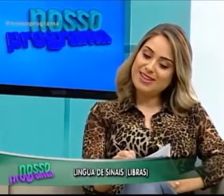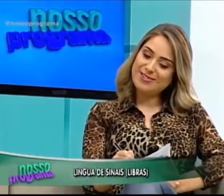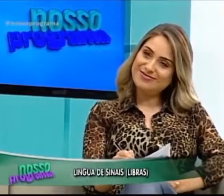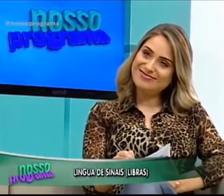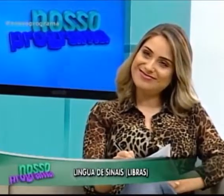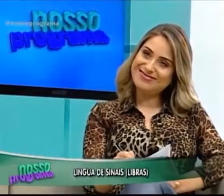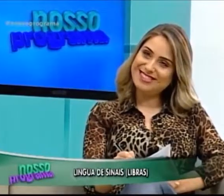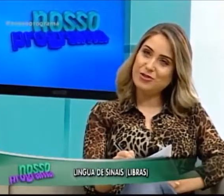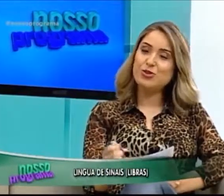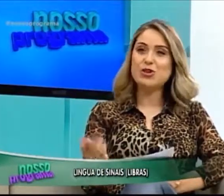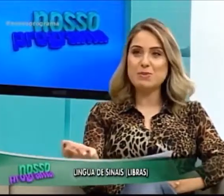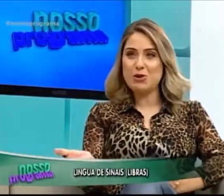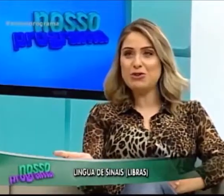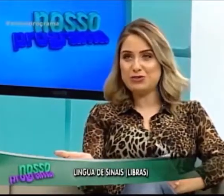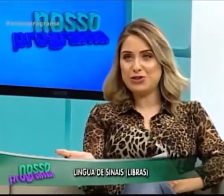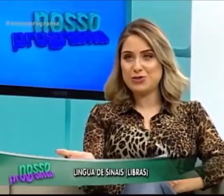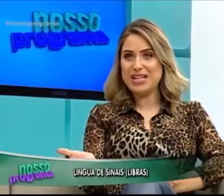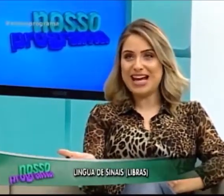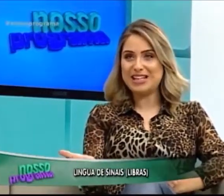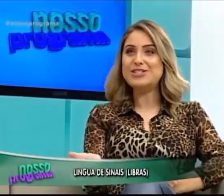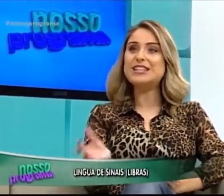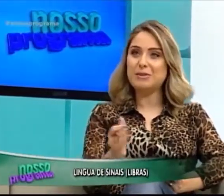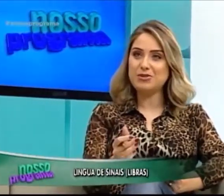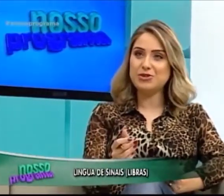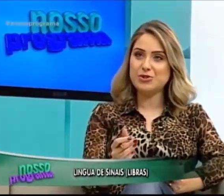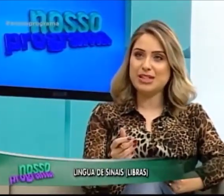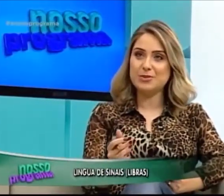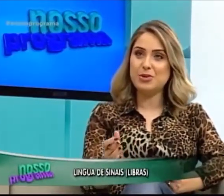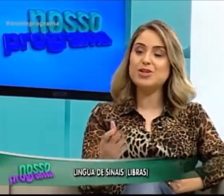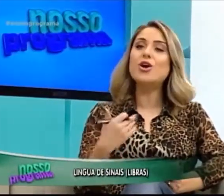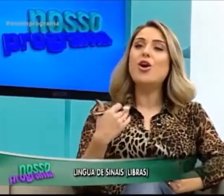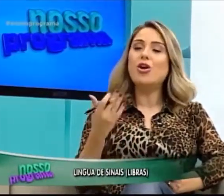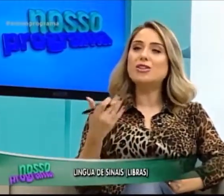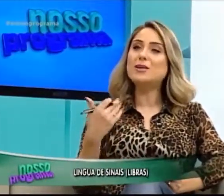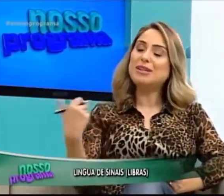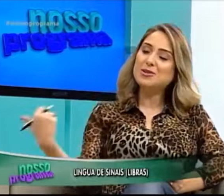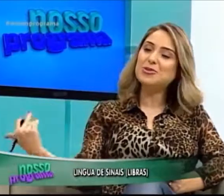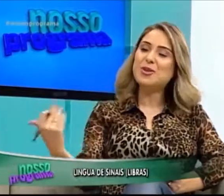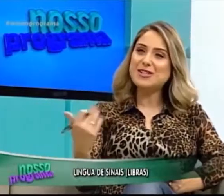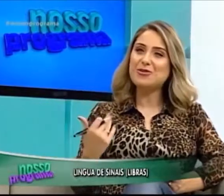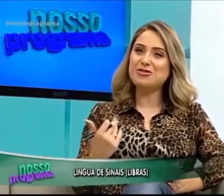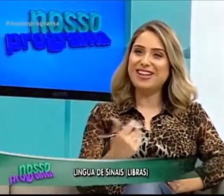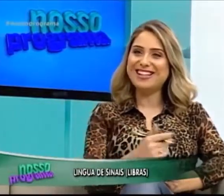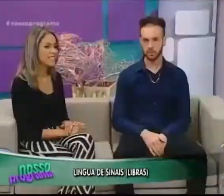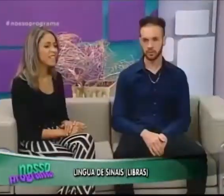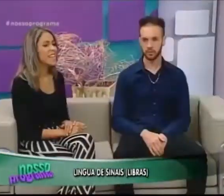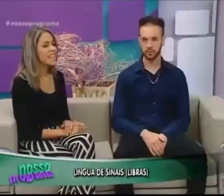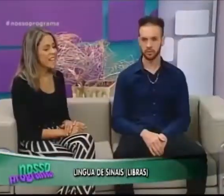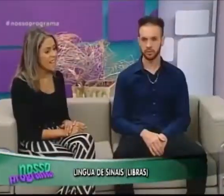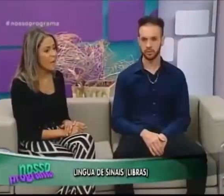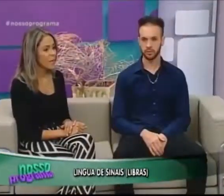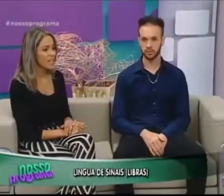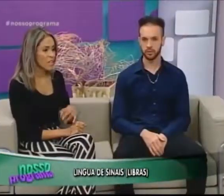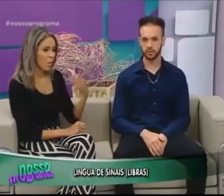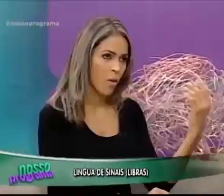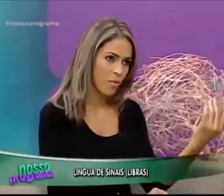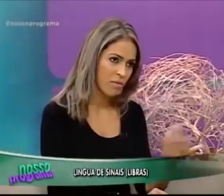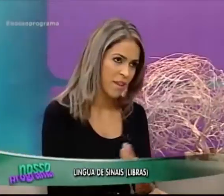aprendeu. Você falou que seu irmão foi estudar, né? Você também foi estudar depois? Ou você aprendeu muito com essa convivência? Eu aprendi com a